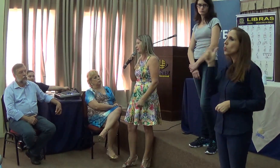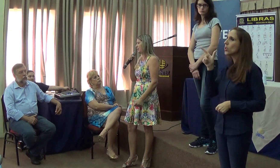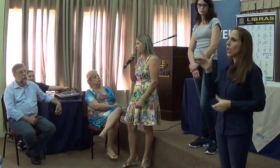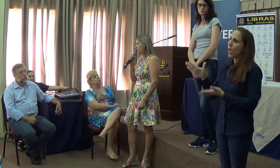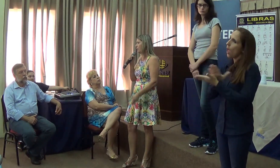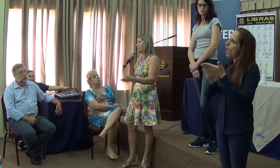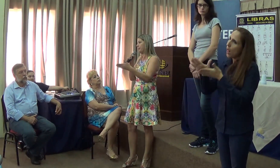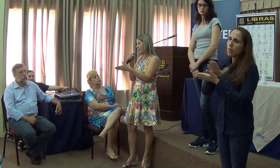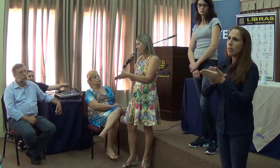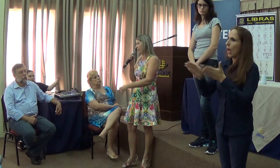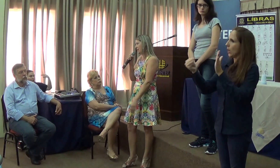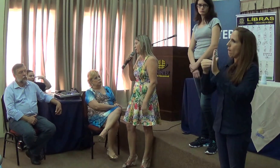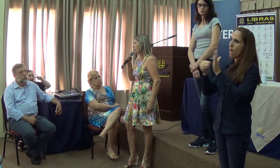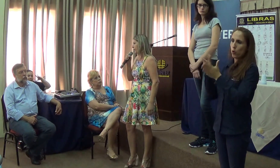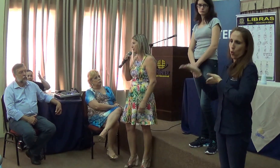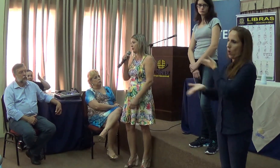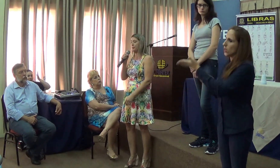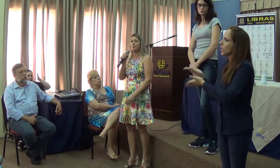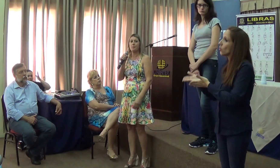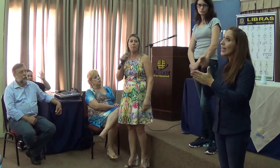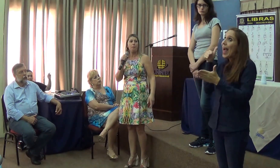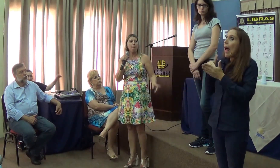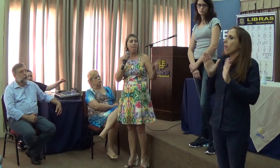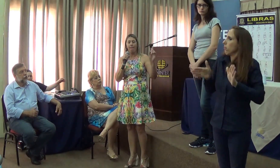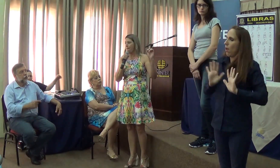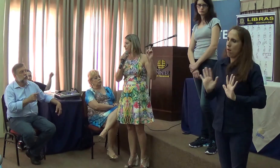nenhum de ser atendido até este momento. É um